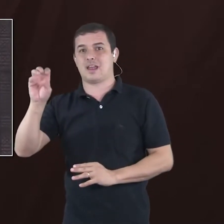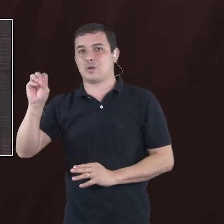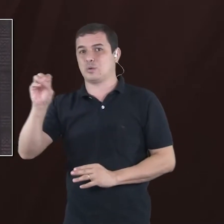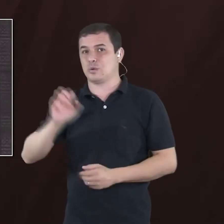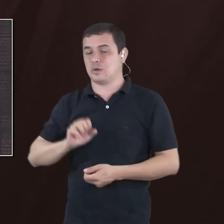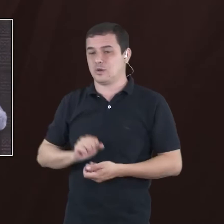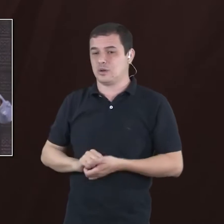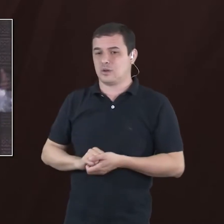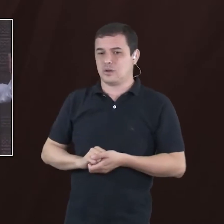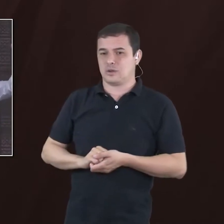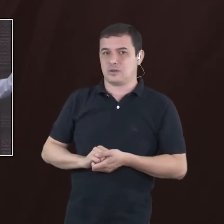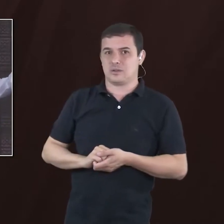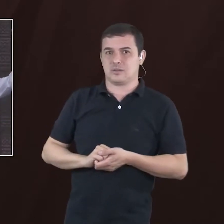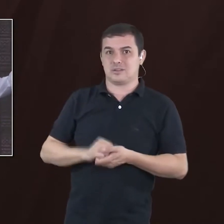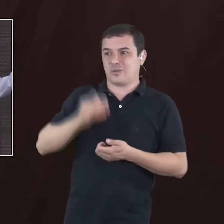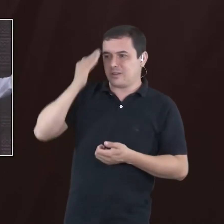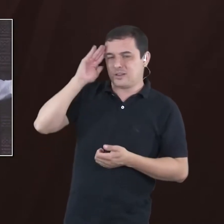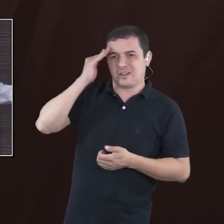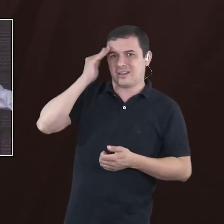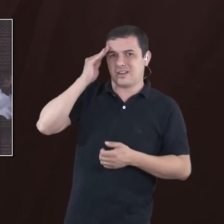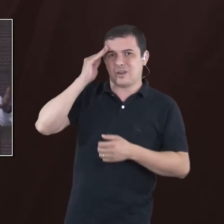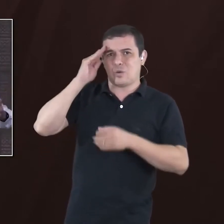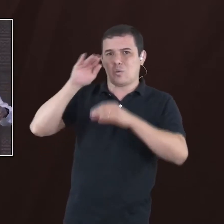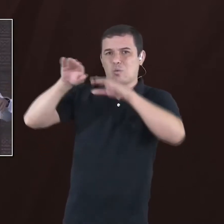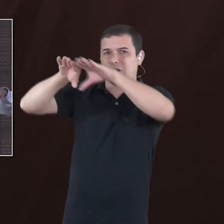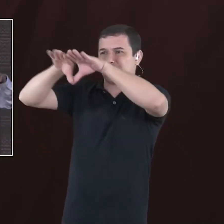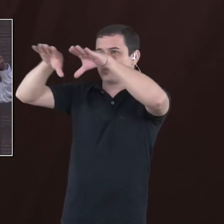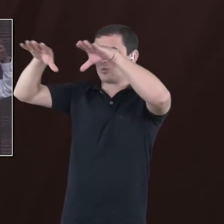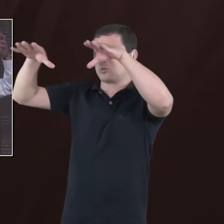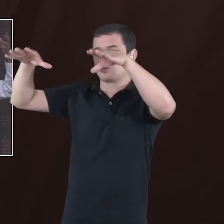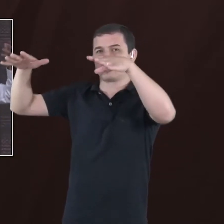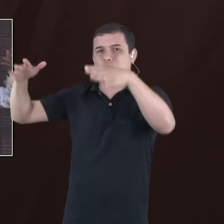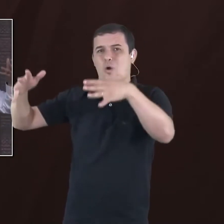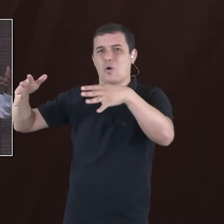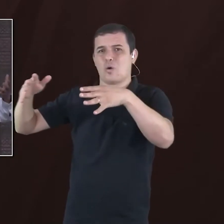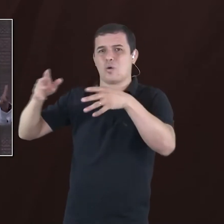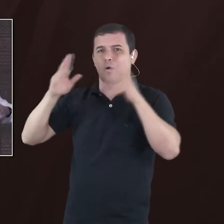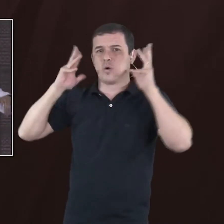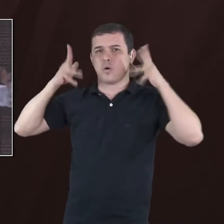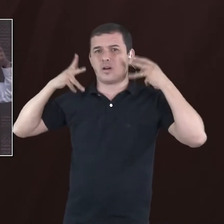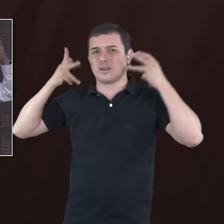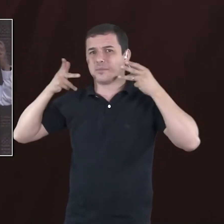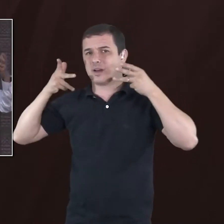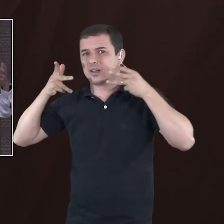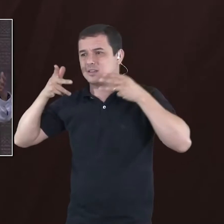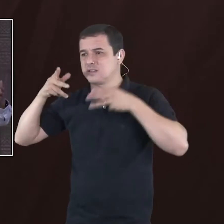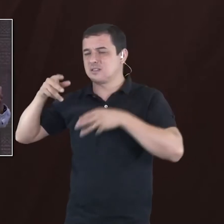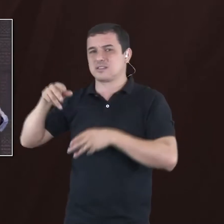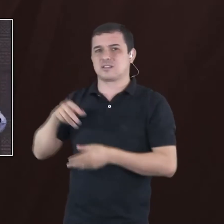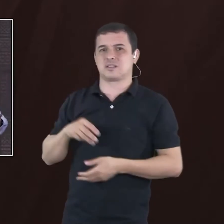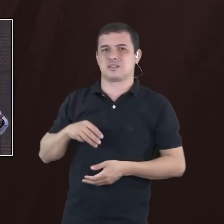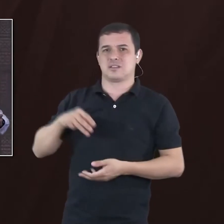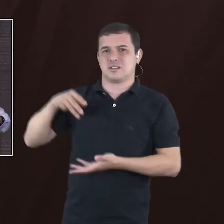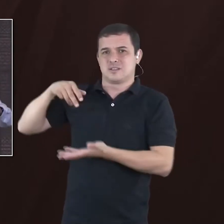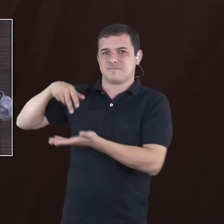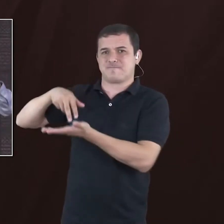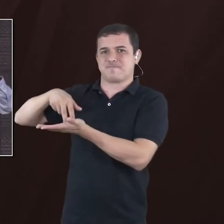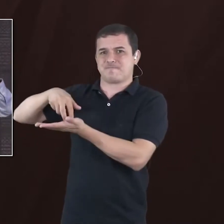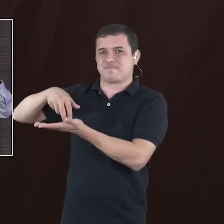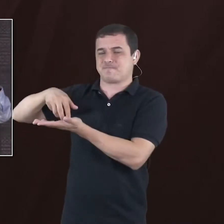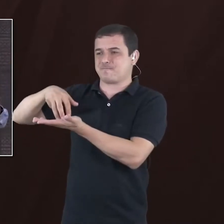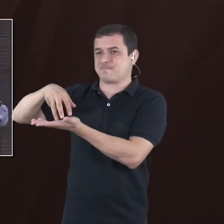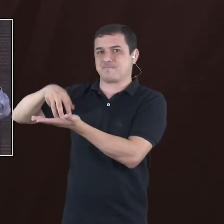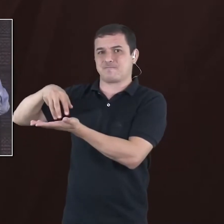quando Deus fez descer de um grande lençol os animais né, quadrúpedes, imundos, e